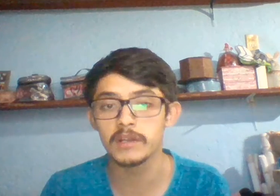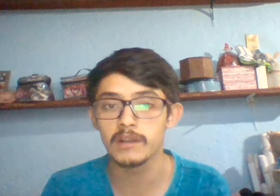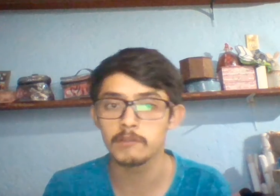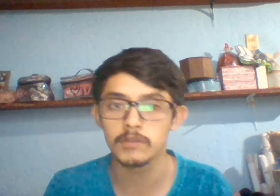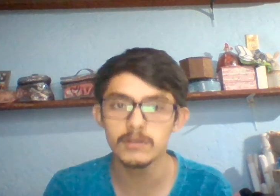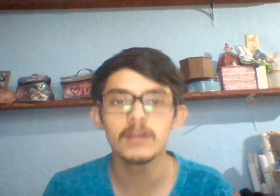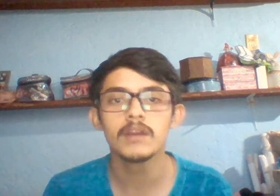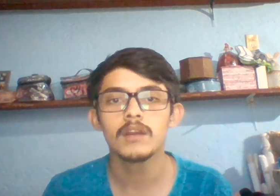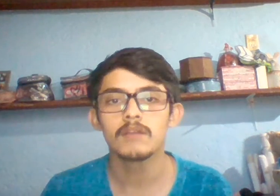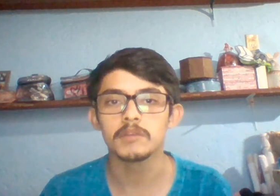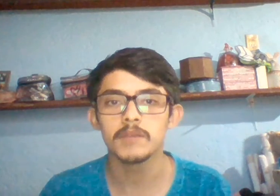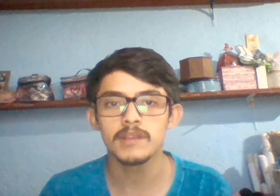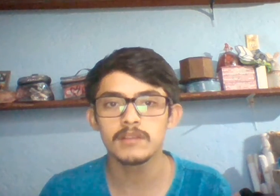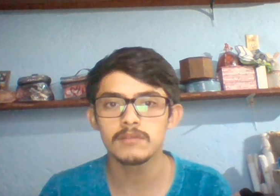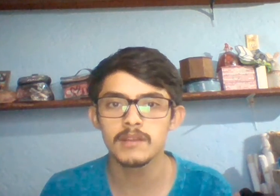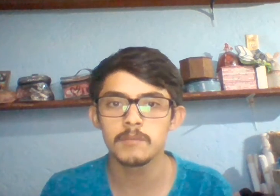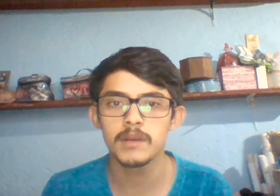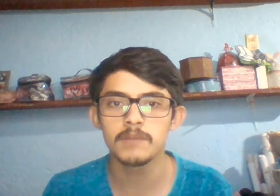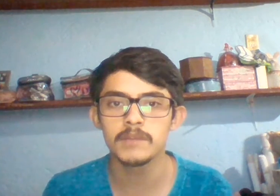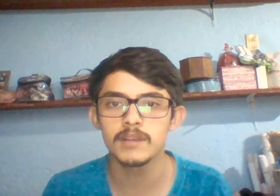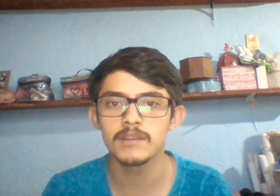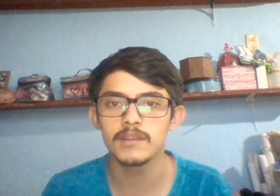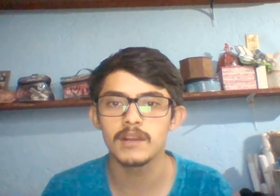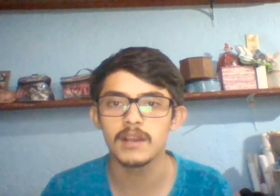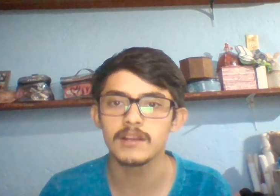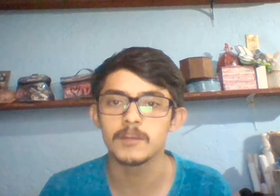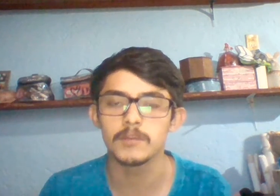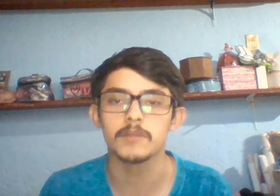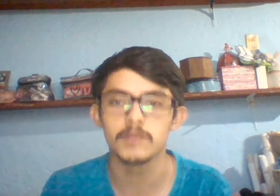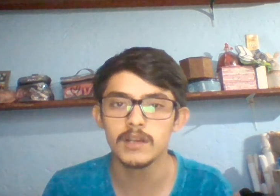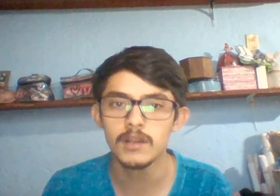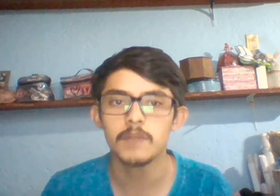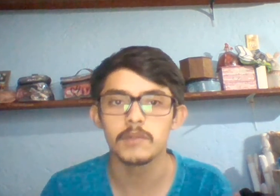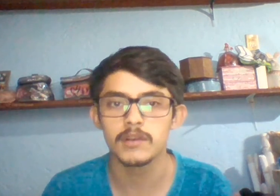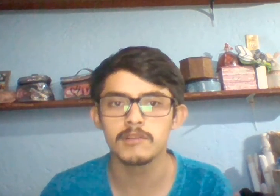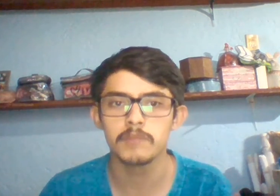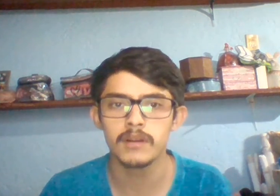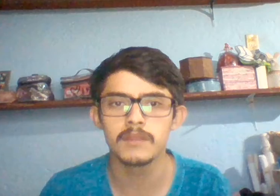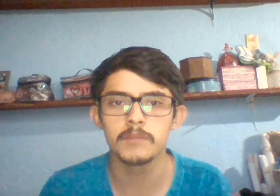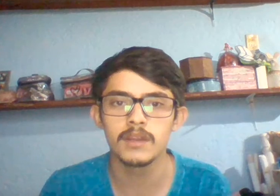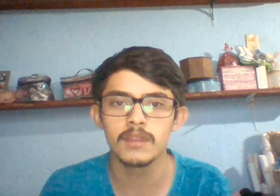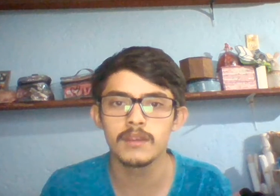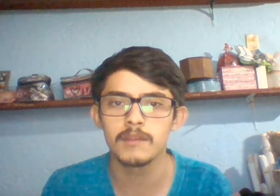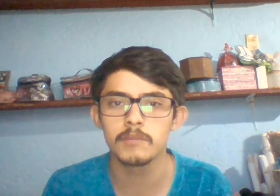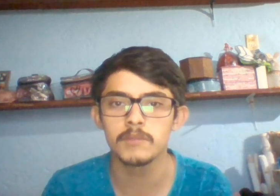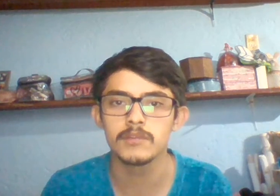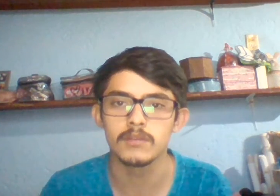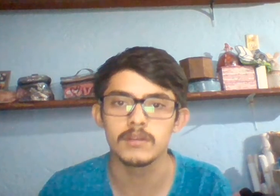el motor. Cuanto más alto es el par, más grande será la carga que podemos girar. Por ello, el par dependerá de que podamos o no girar